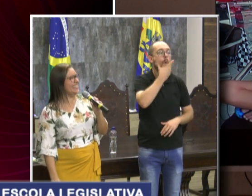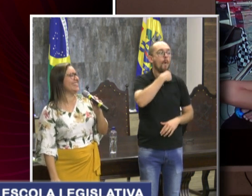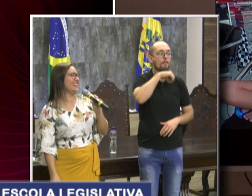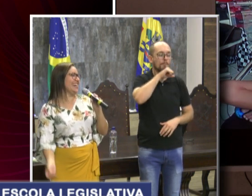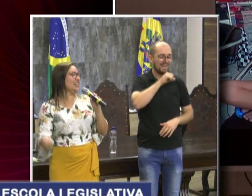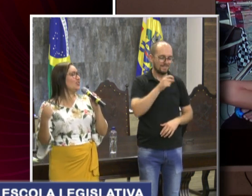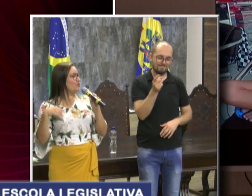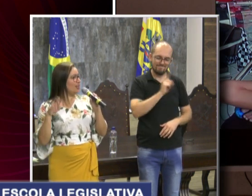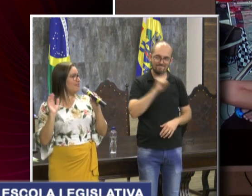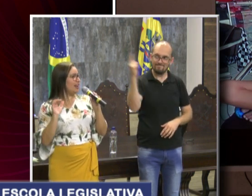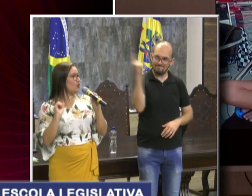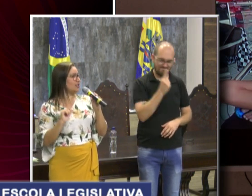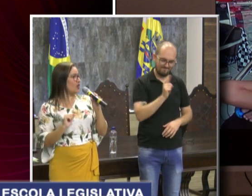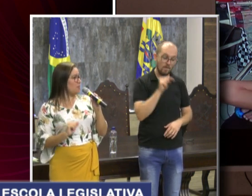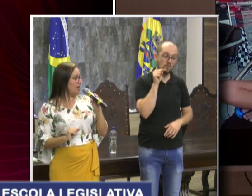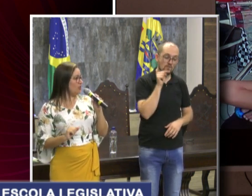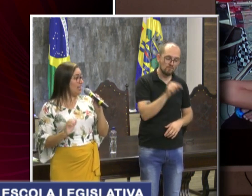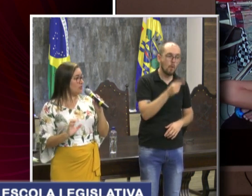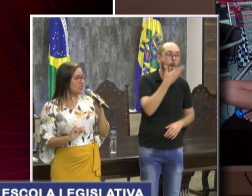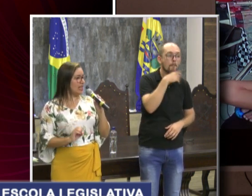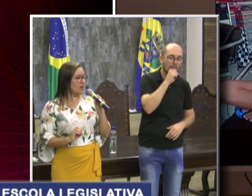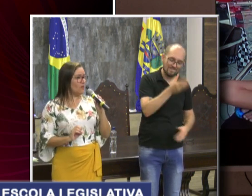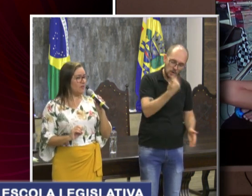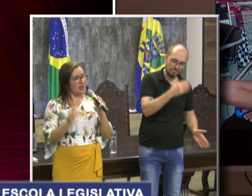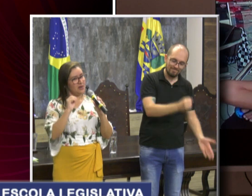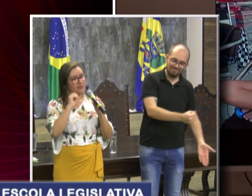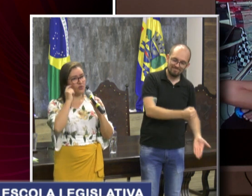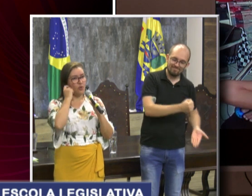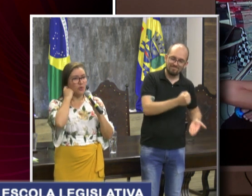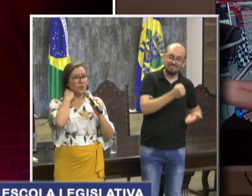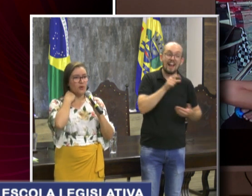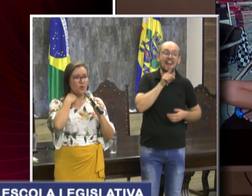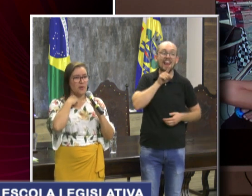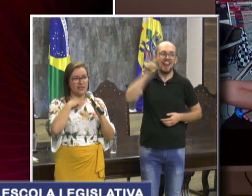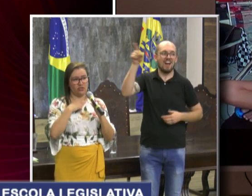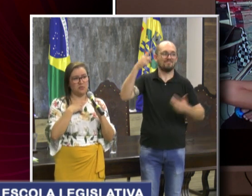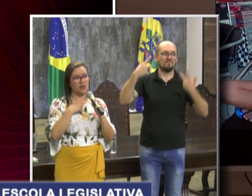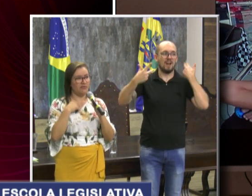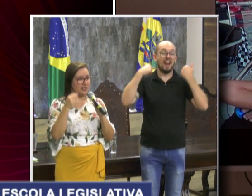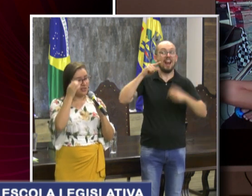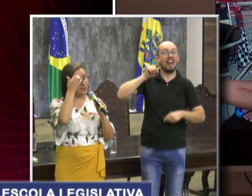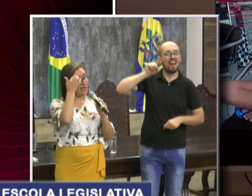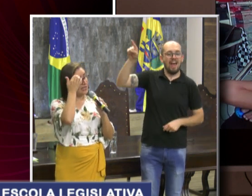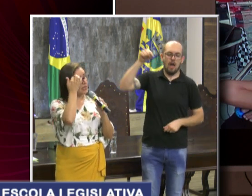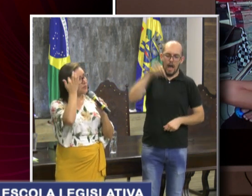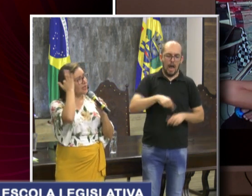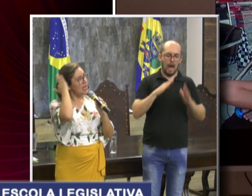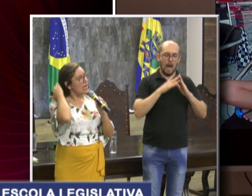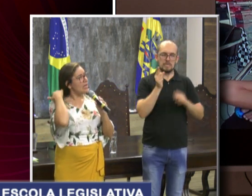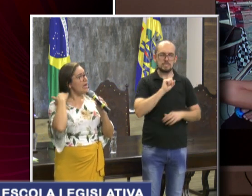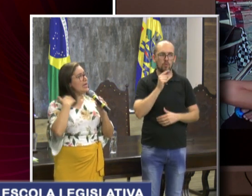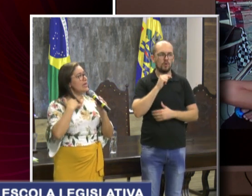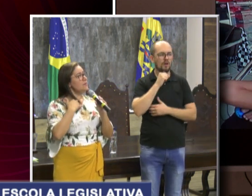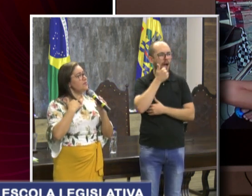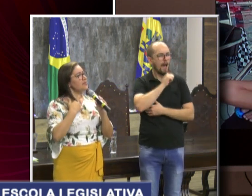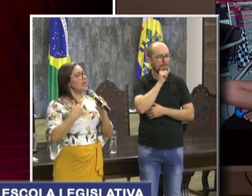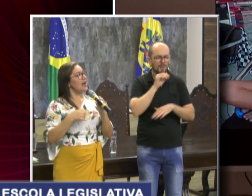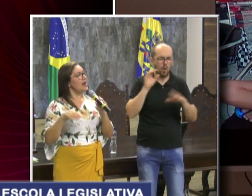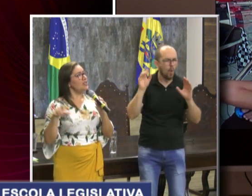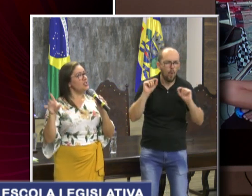oi? Vou levar ele cortar o cabelo lá no salão. E a mãe ficou um pouco preocupada, eu também confesso que ficaria.